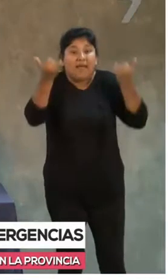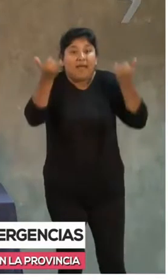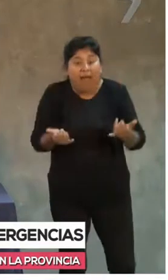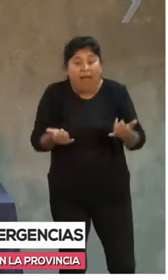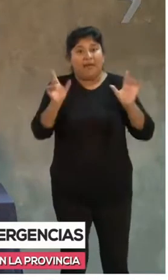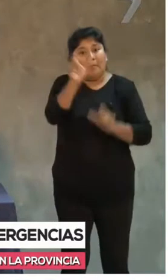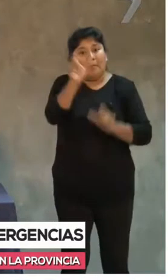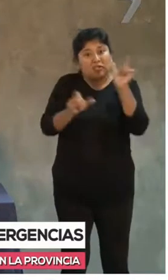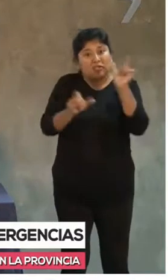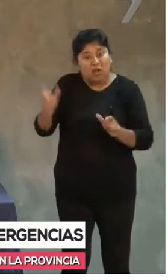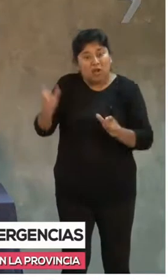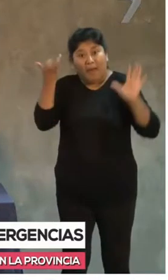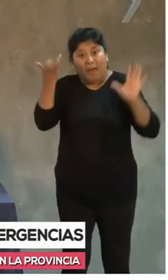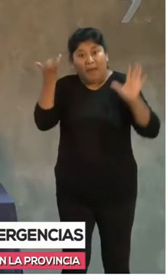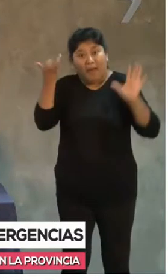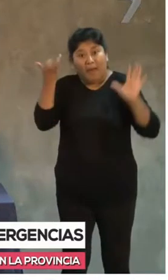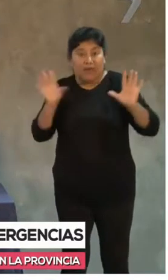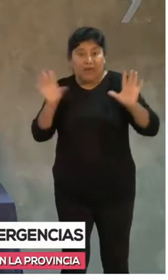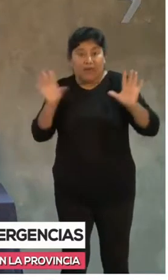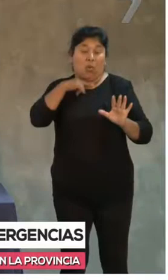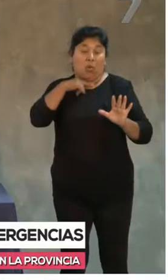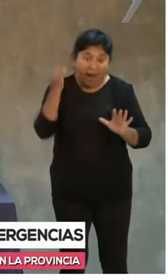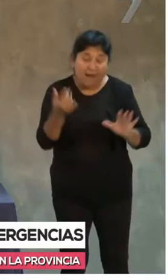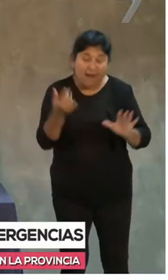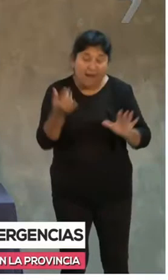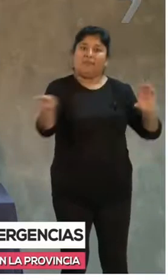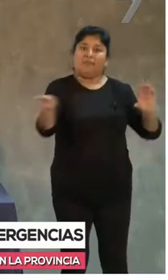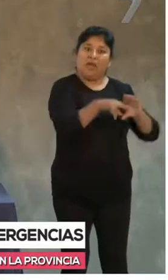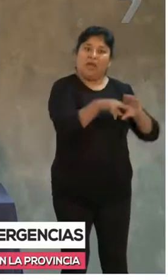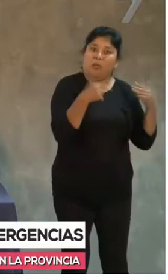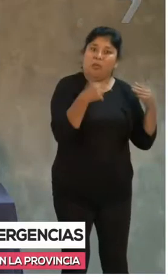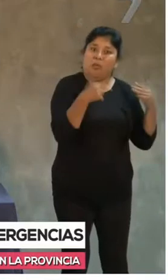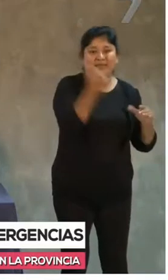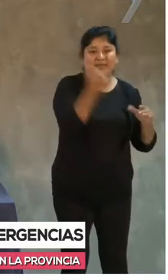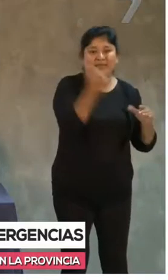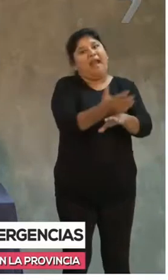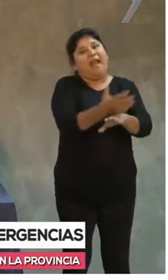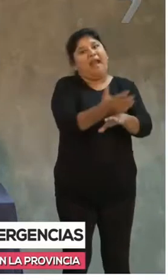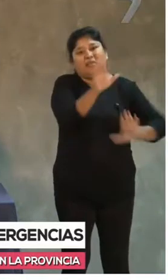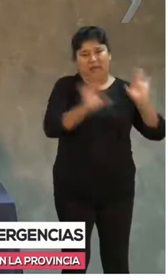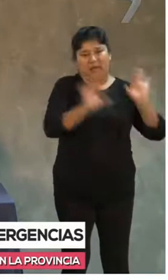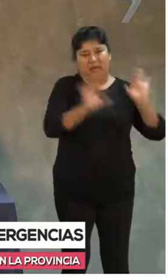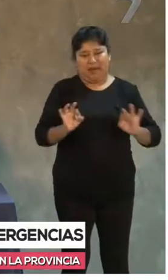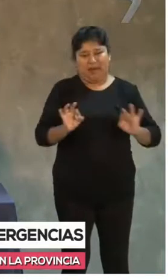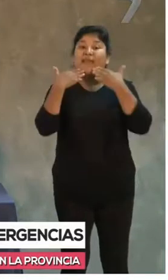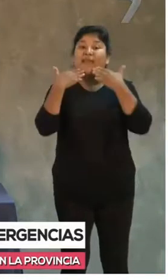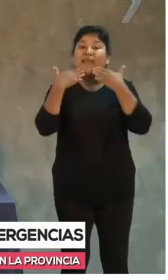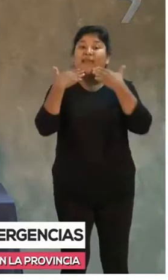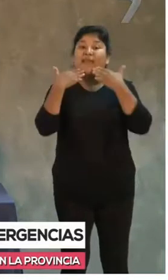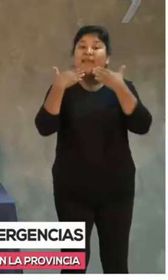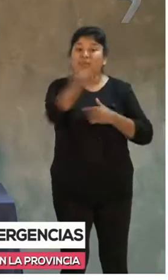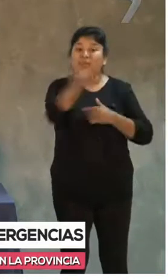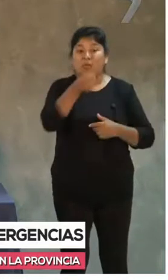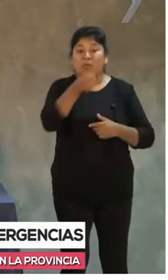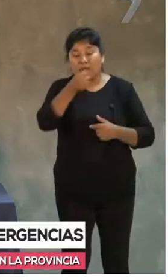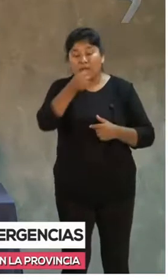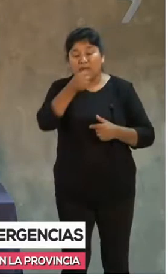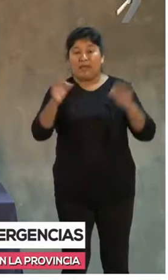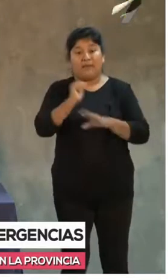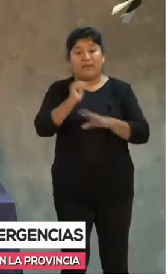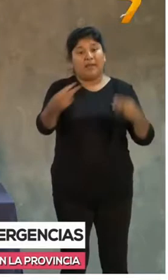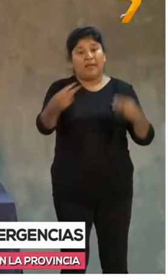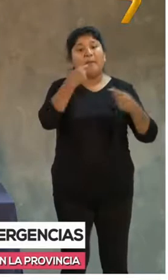y particularmente acá en la provincia de Jujuy. Bueno, muchas gracias a todos los medios presentes que enviaron las consultas. Mañana nos